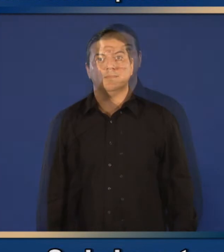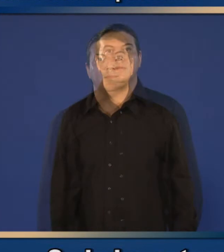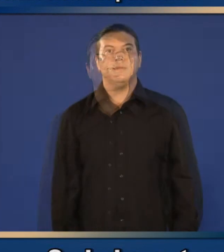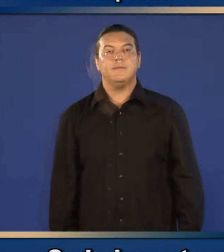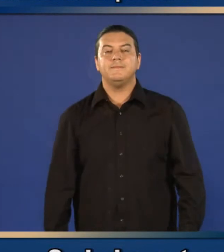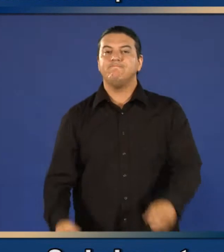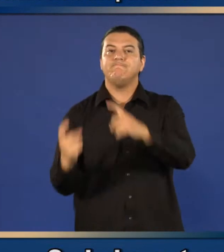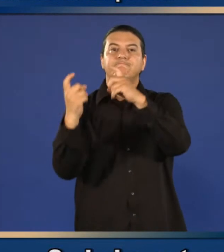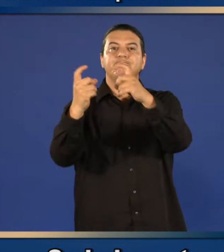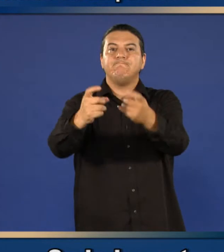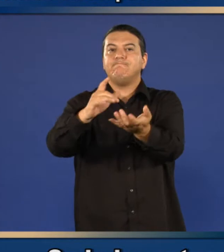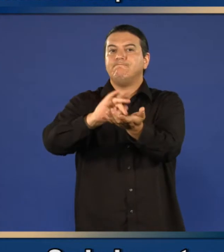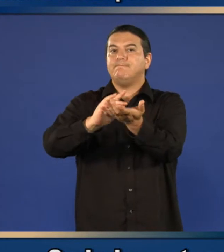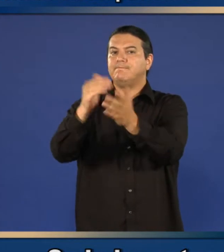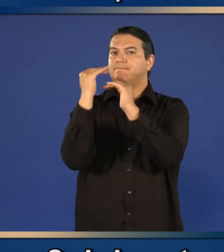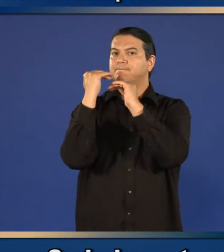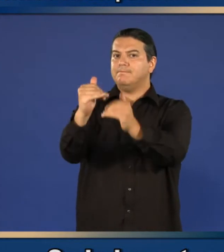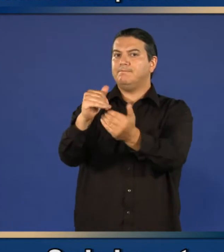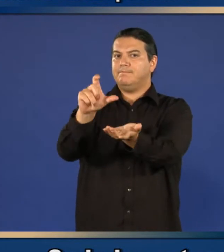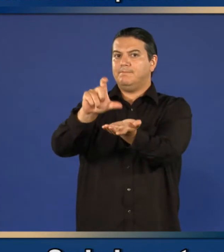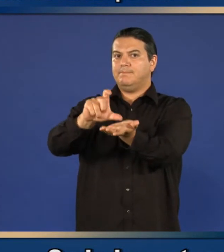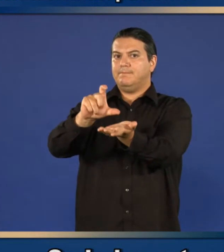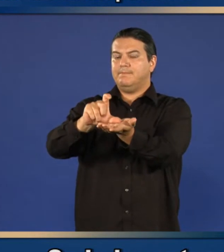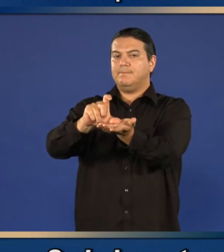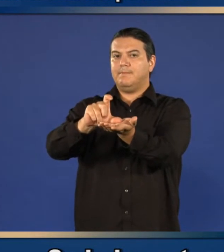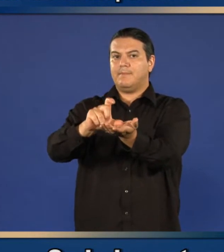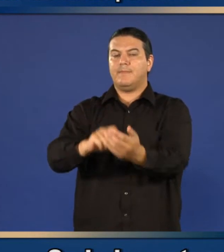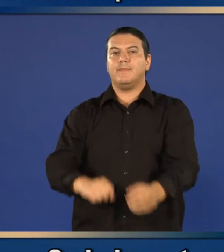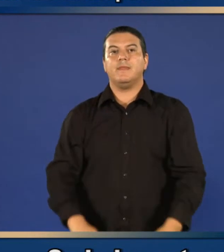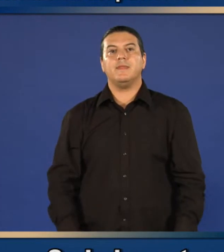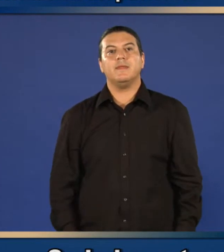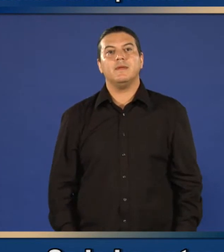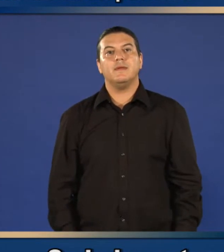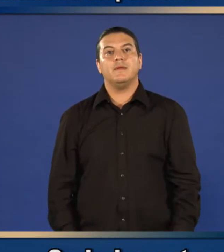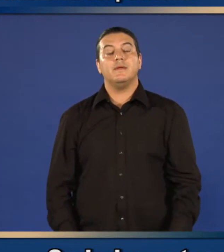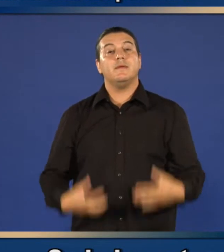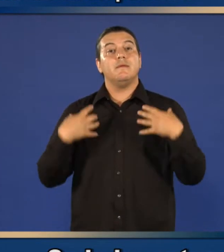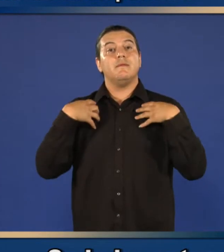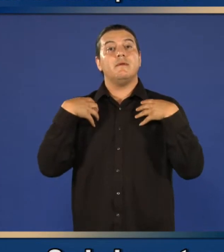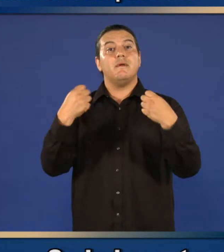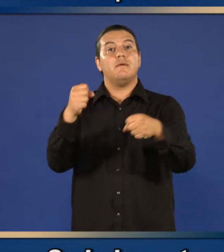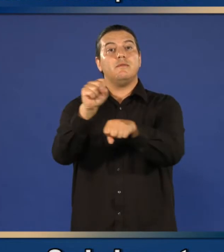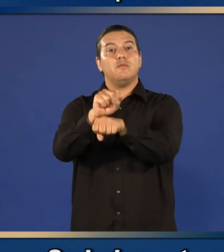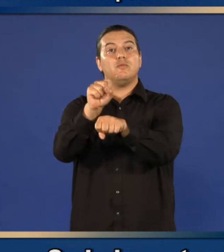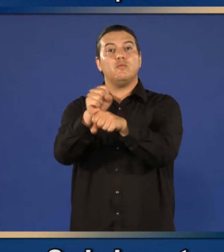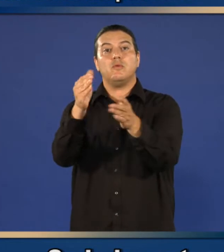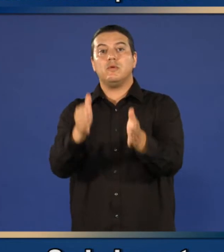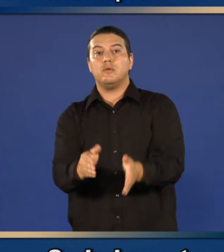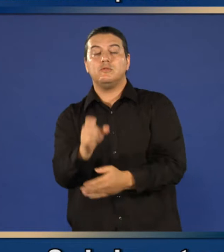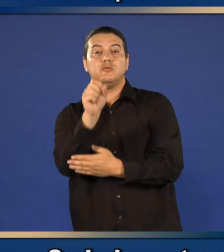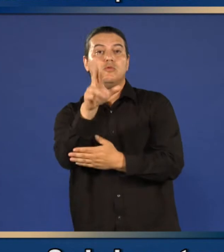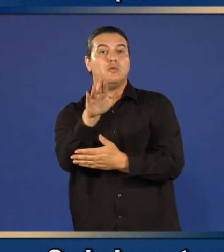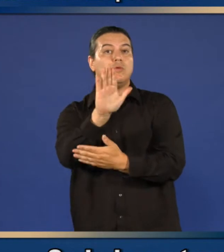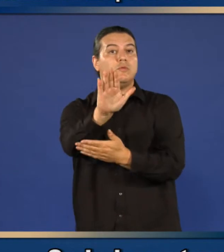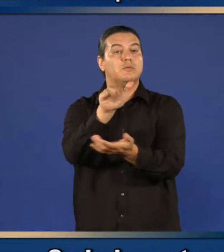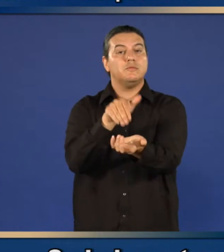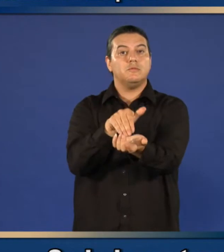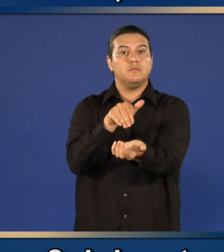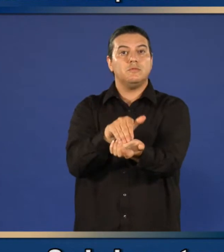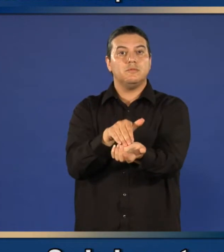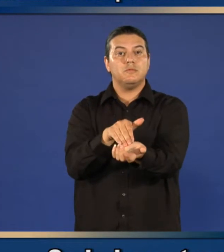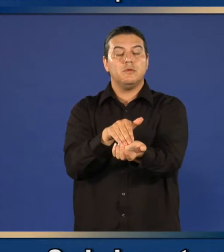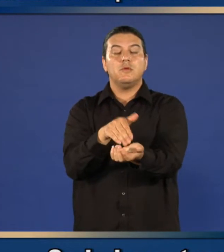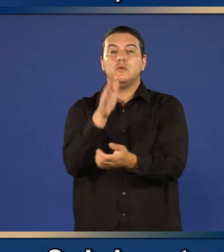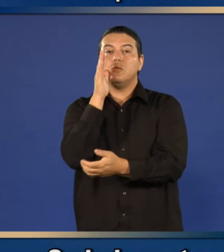se le ha entregado una cantidad limitada de la medicina trabajadores locales de emergencia de salud